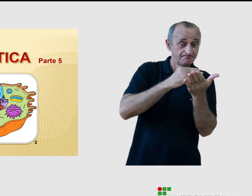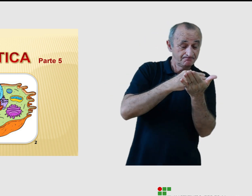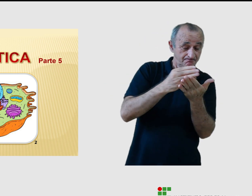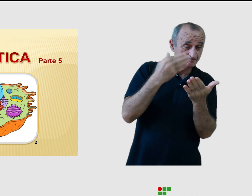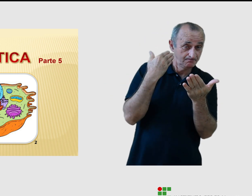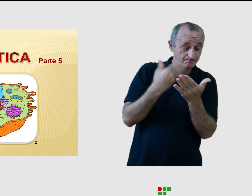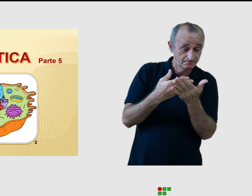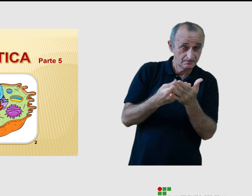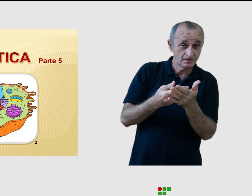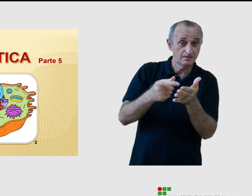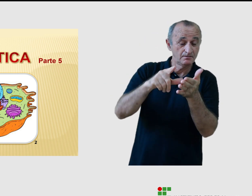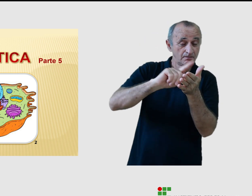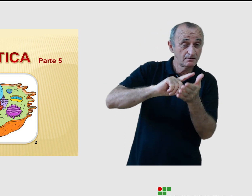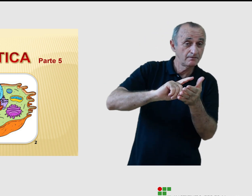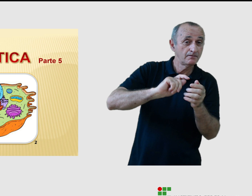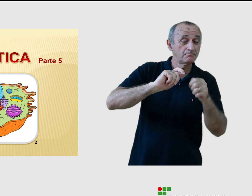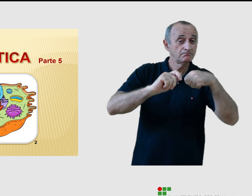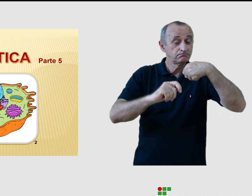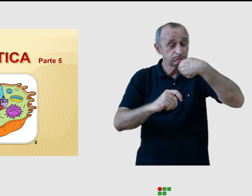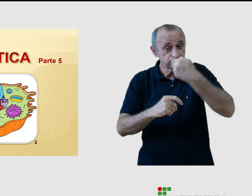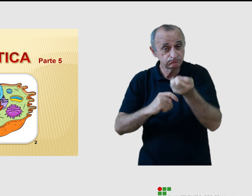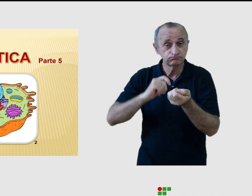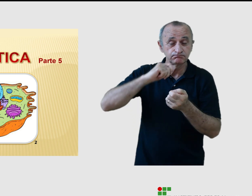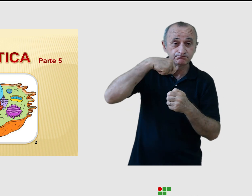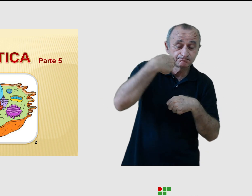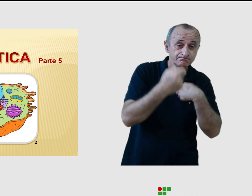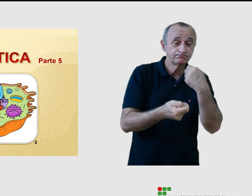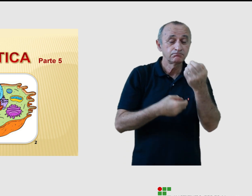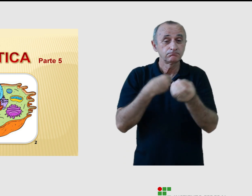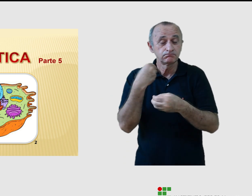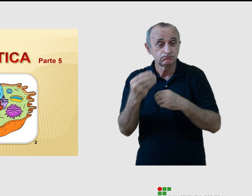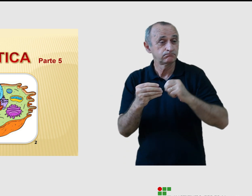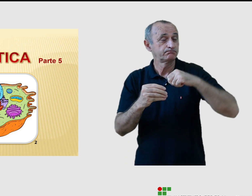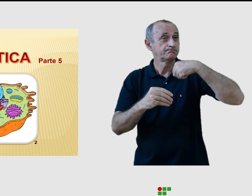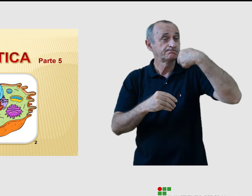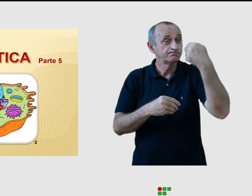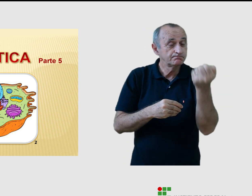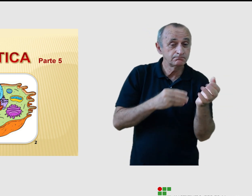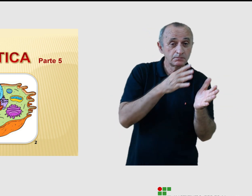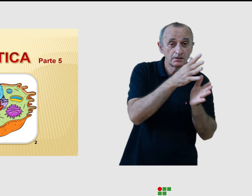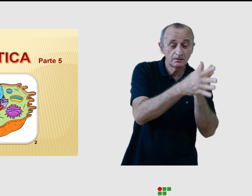membrana plasmática. E antes da aula nós temos então o sinalário.